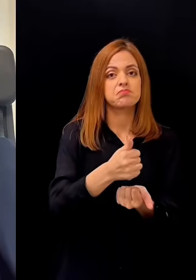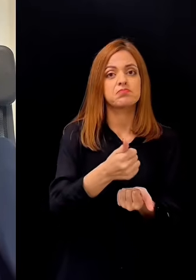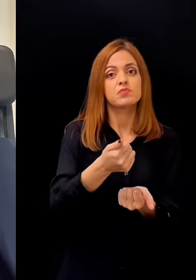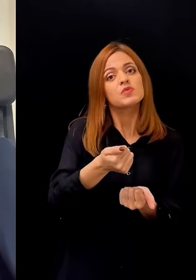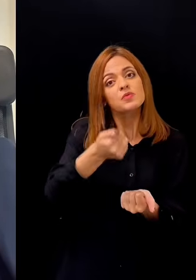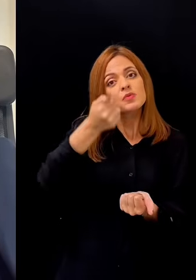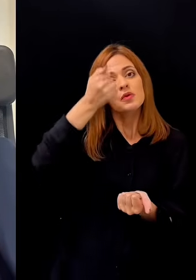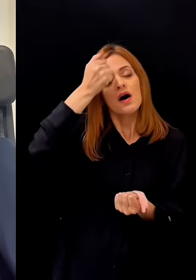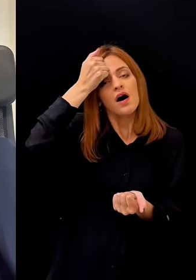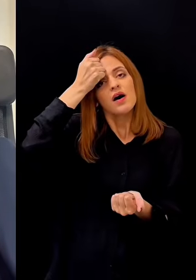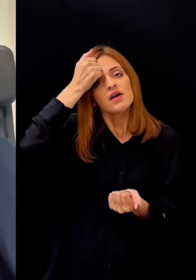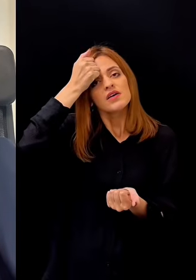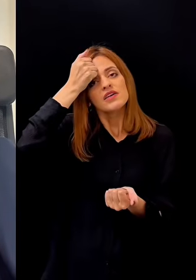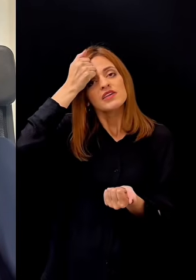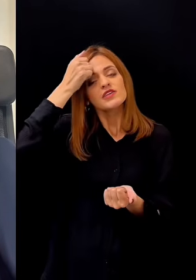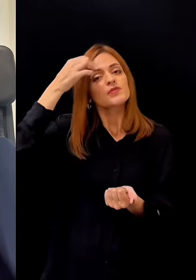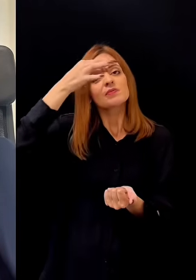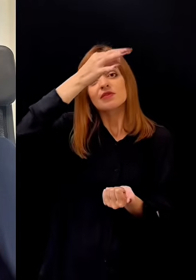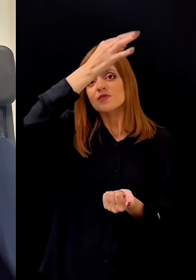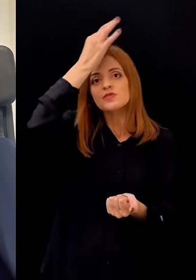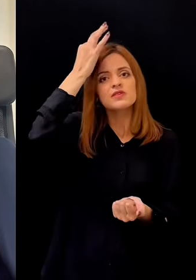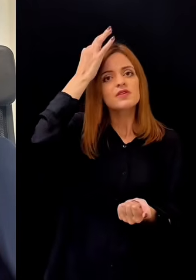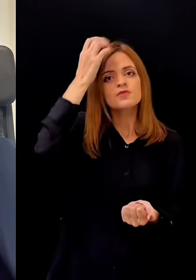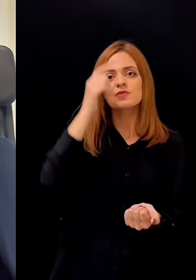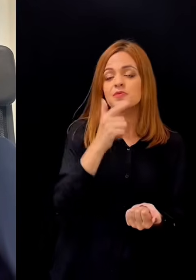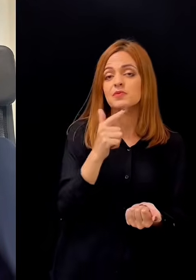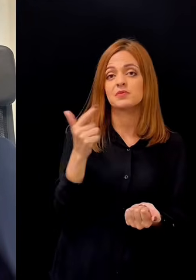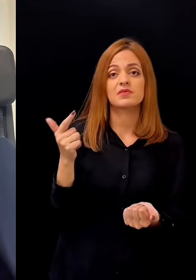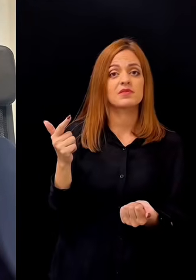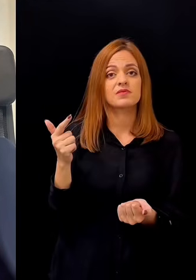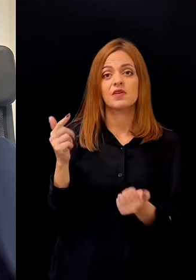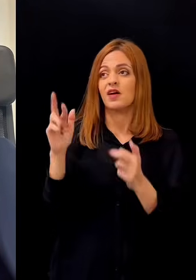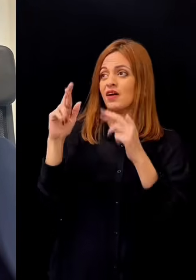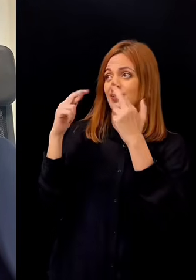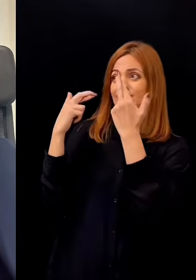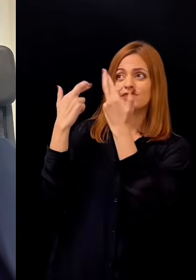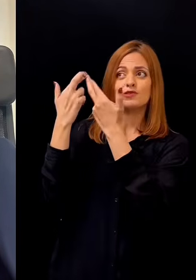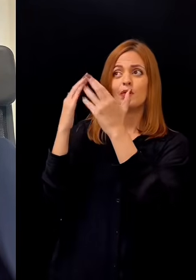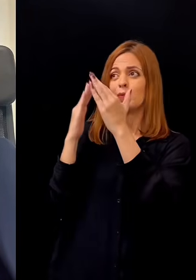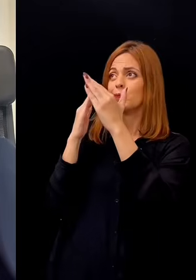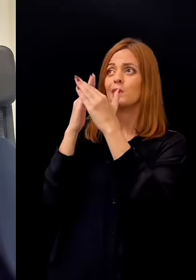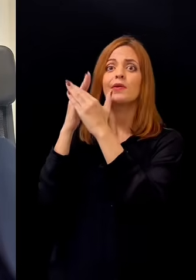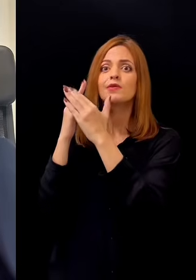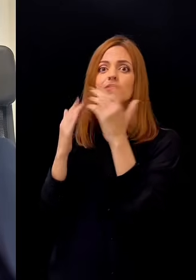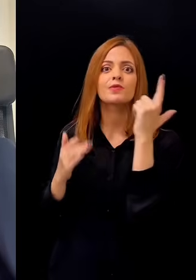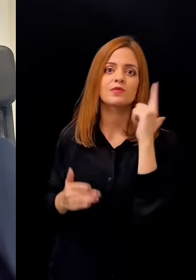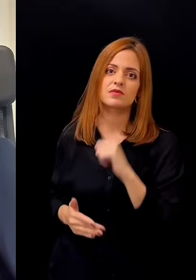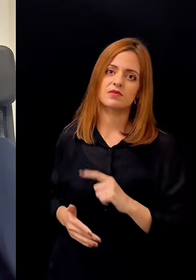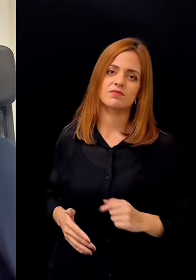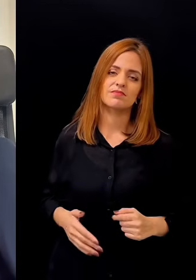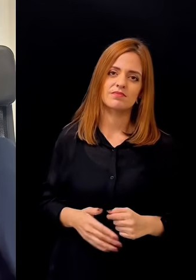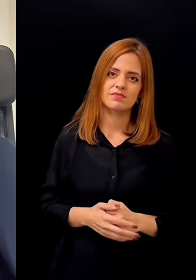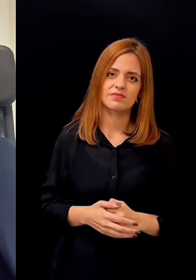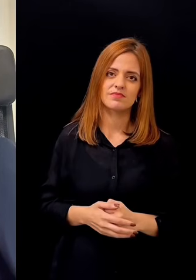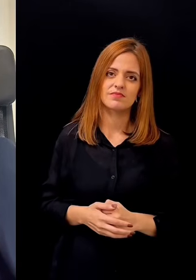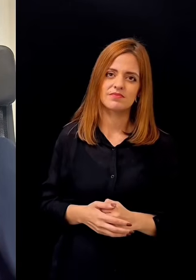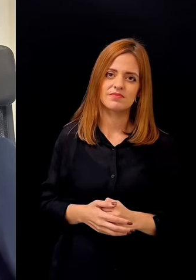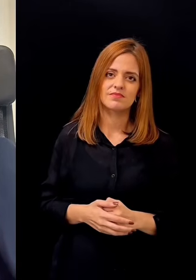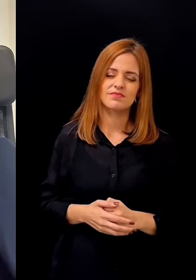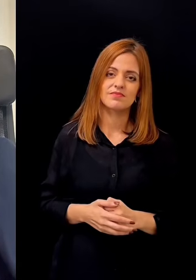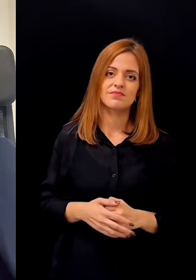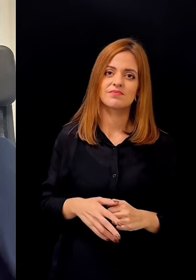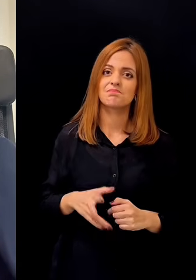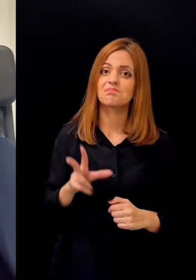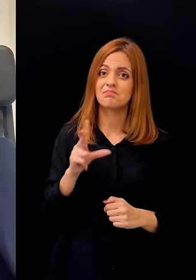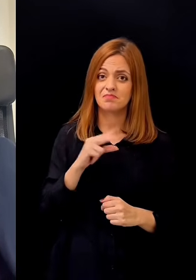Espírito Santo não pode entrar no reino de Deus. Puxa vida! Então